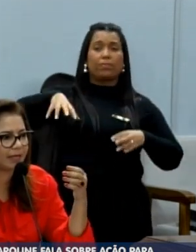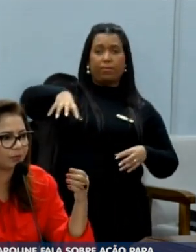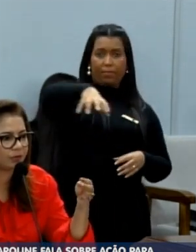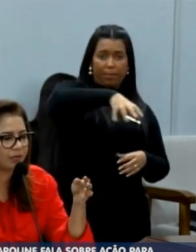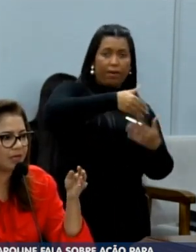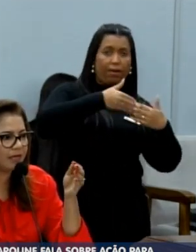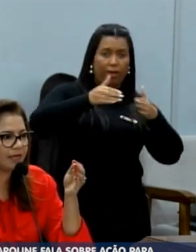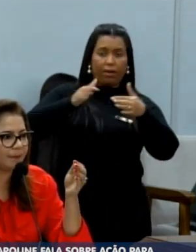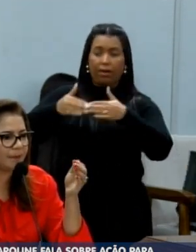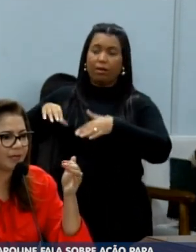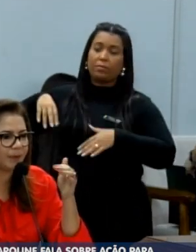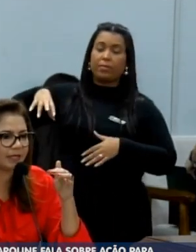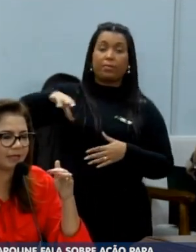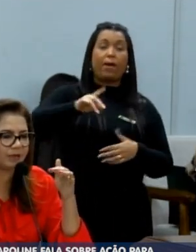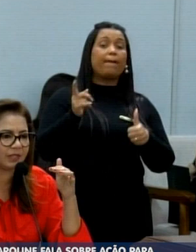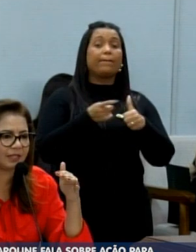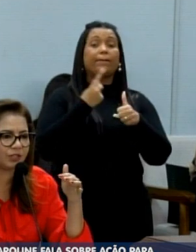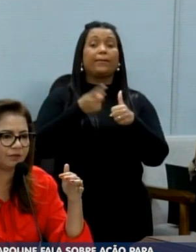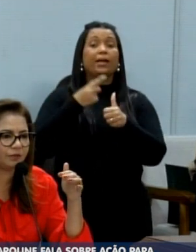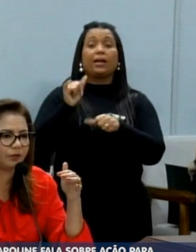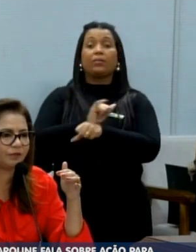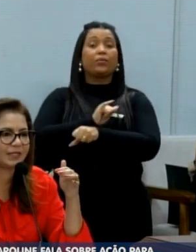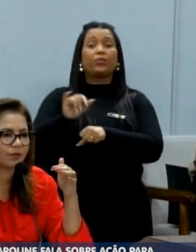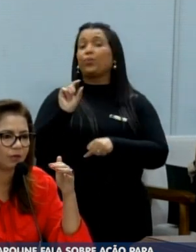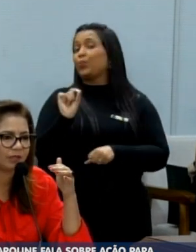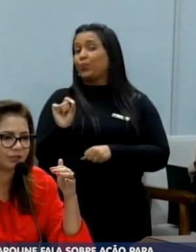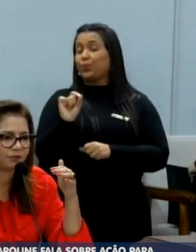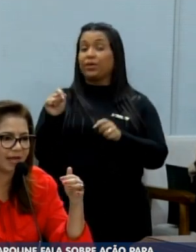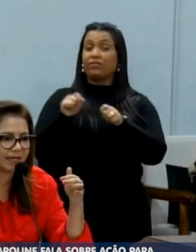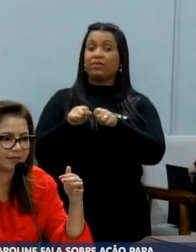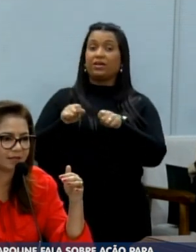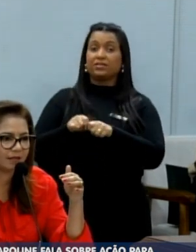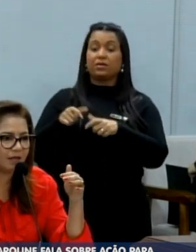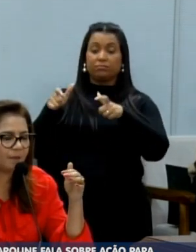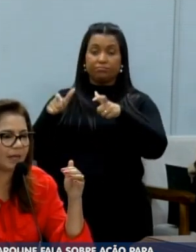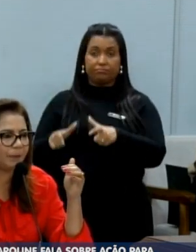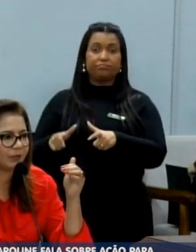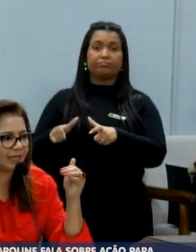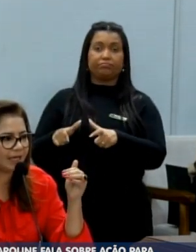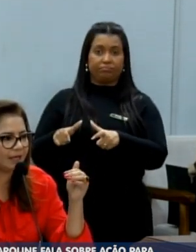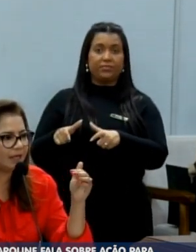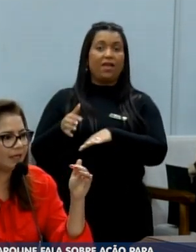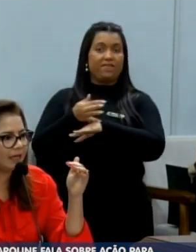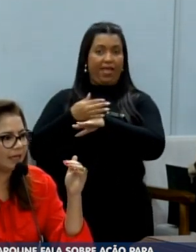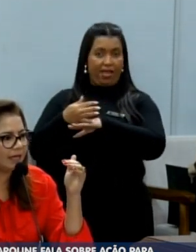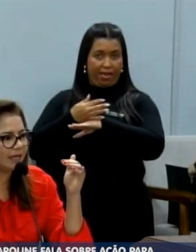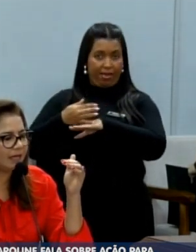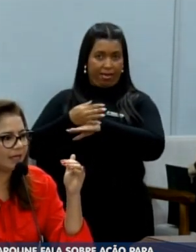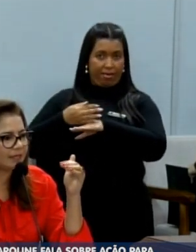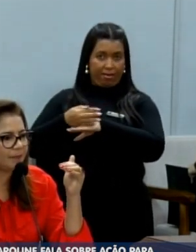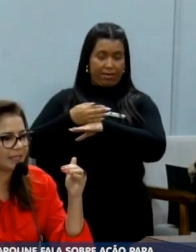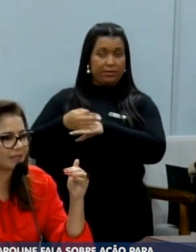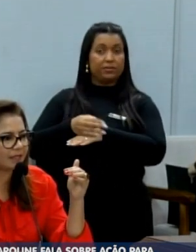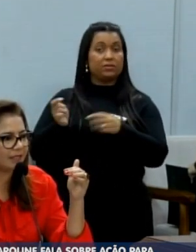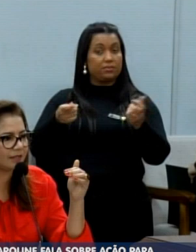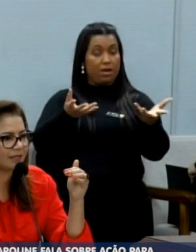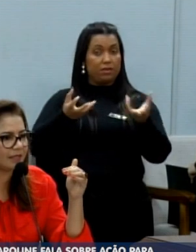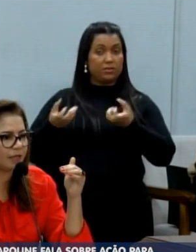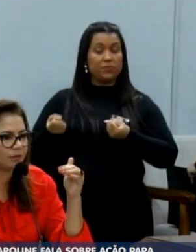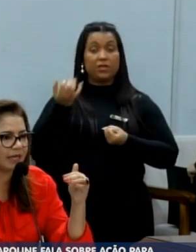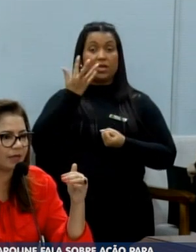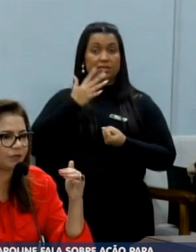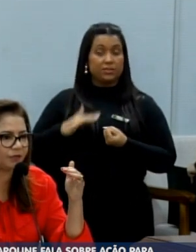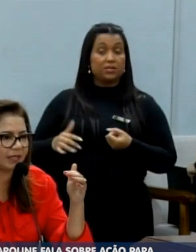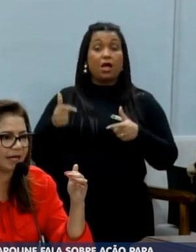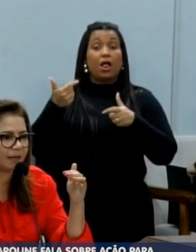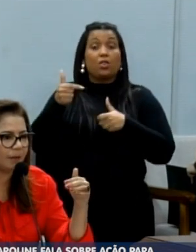núcleos abertos. E a primeira alternativa foi fazer colônia de férias para poder receber essas crianças